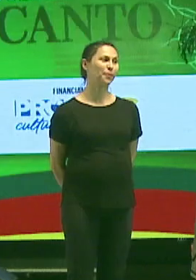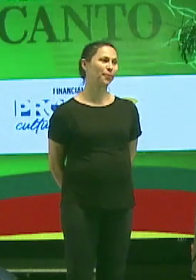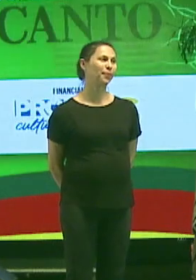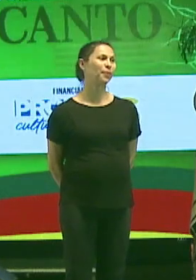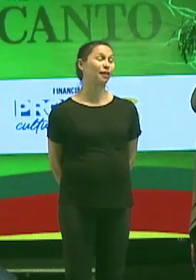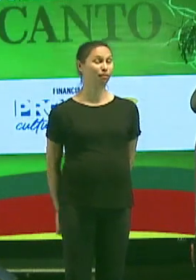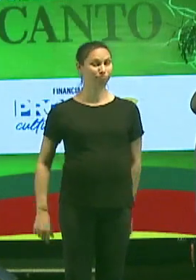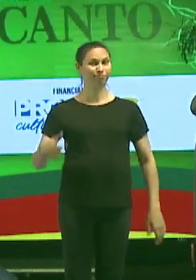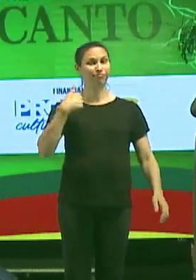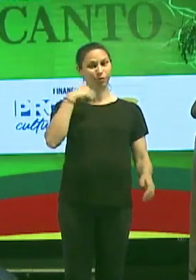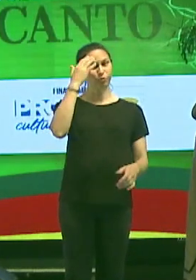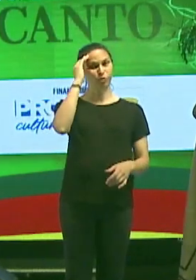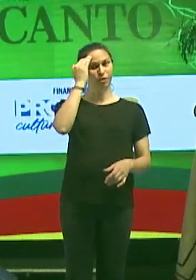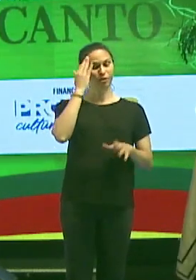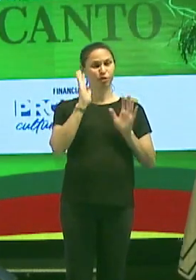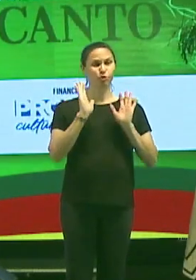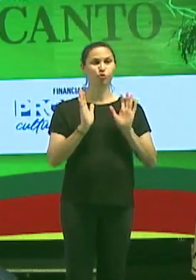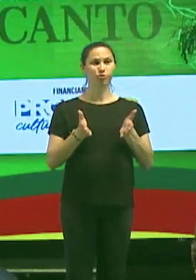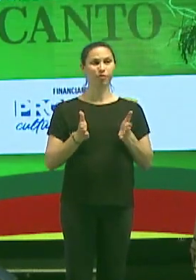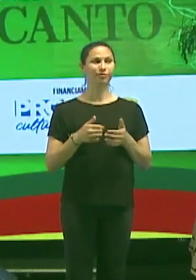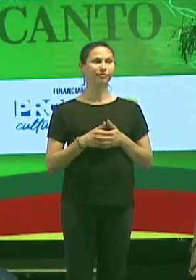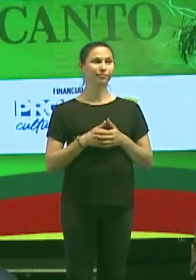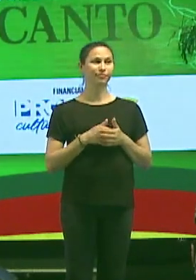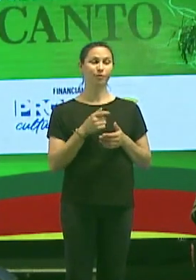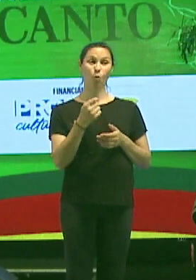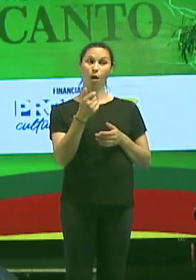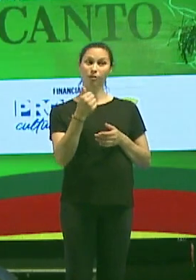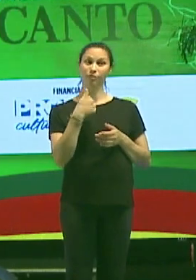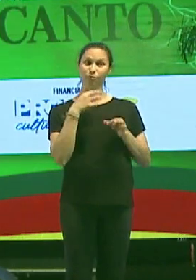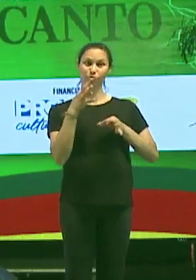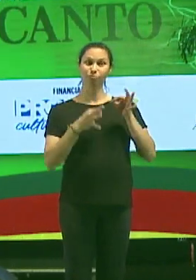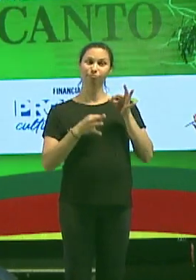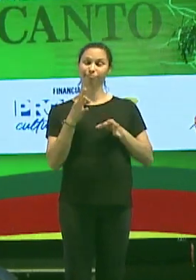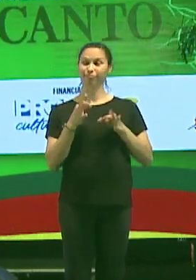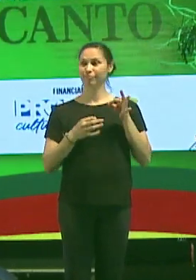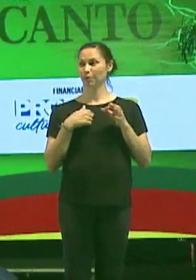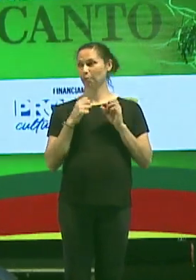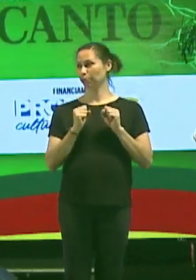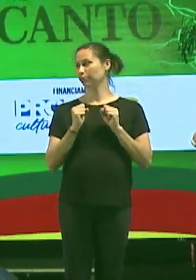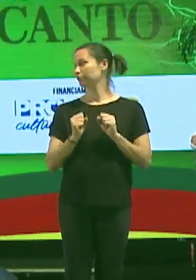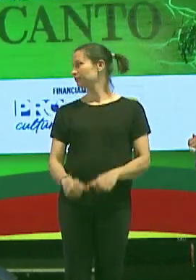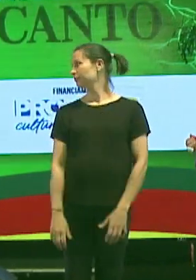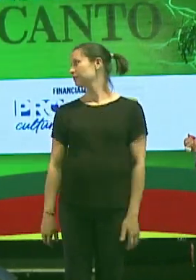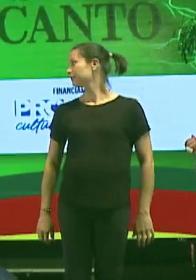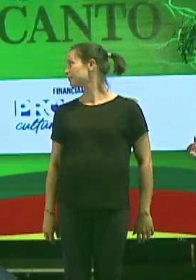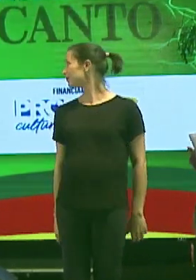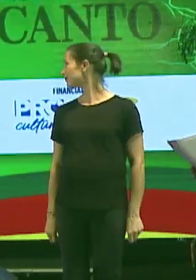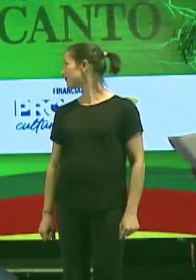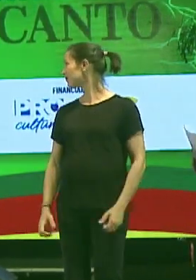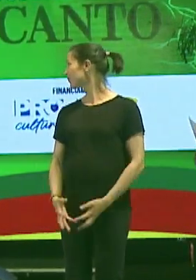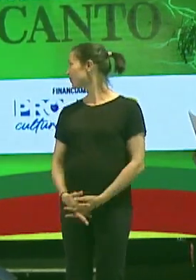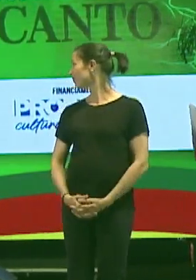das coisas? Logo eu vou poder ser jurado aí, viu, gente? Olha aí. Parabéns, Jean Kirchhoff.